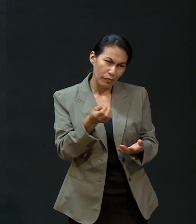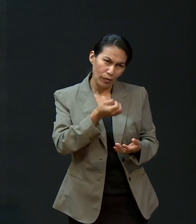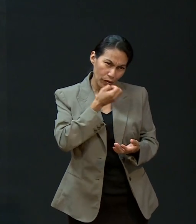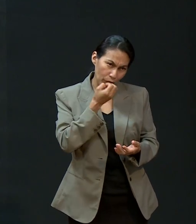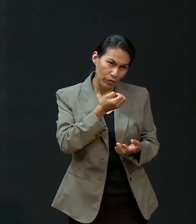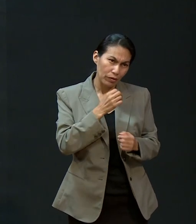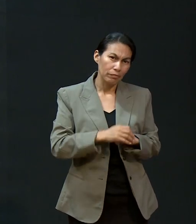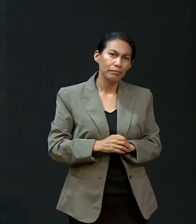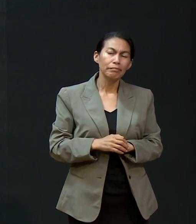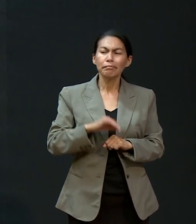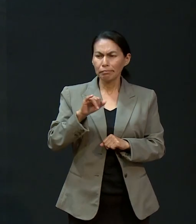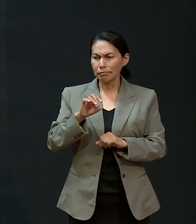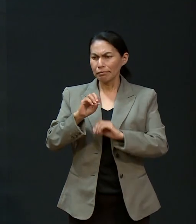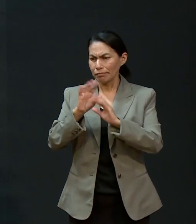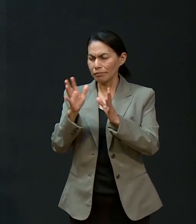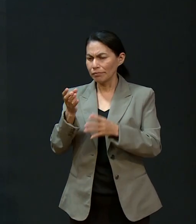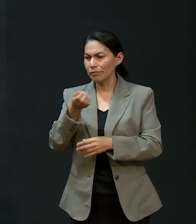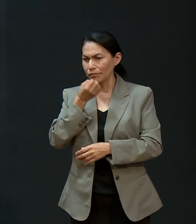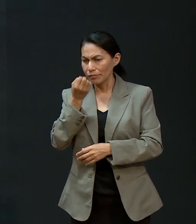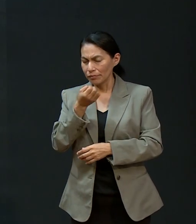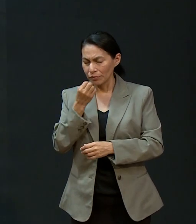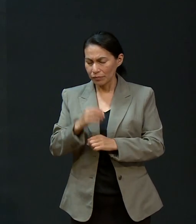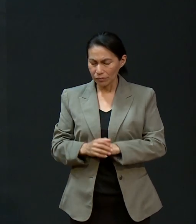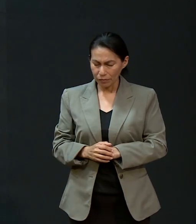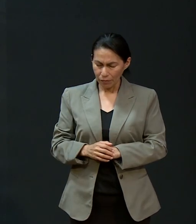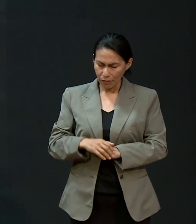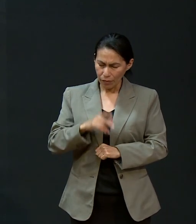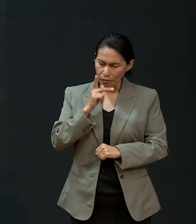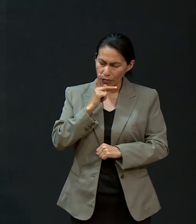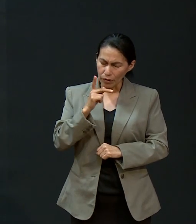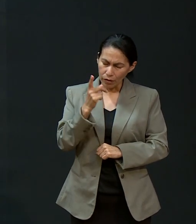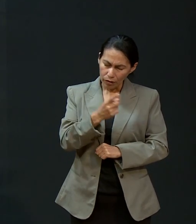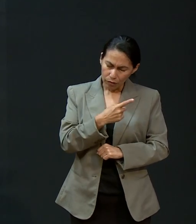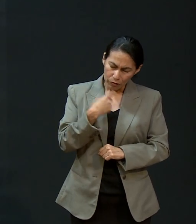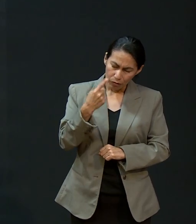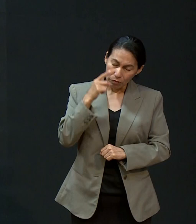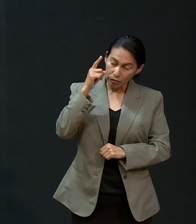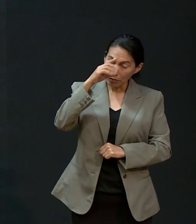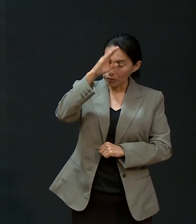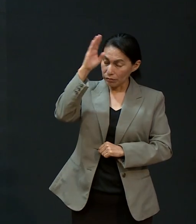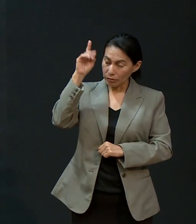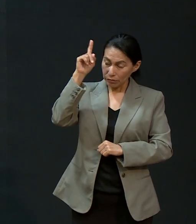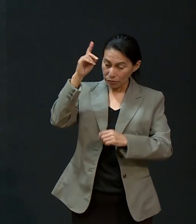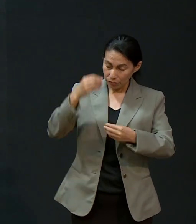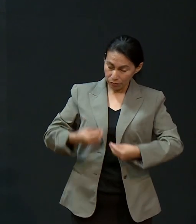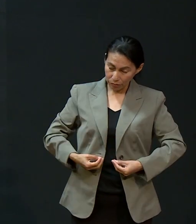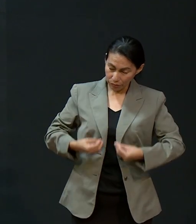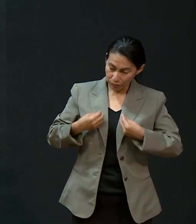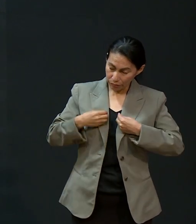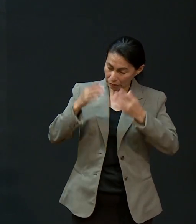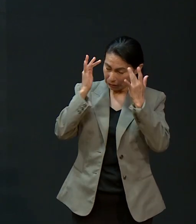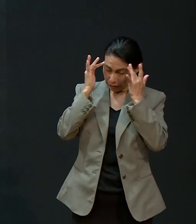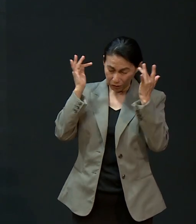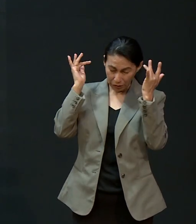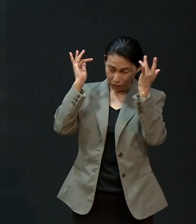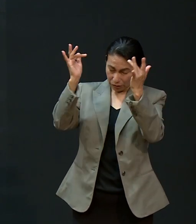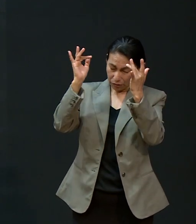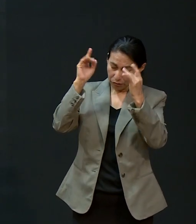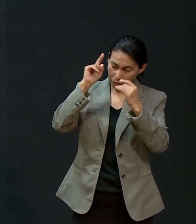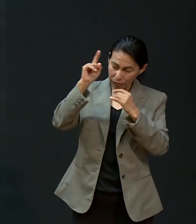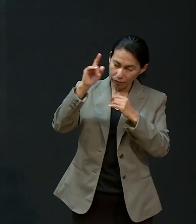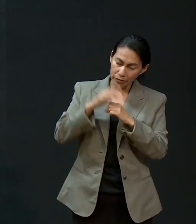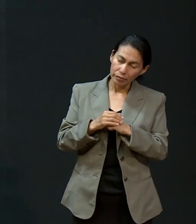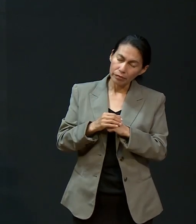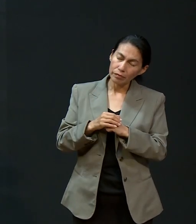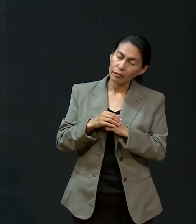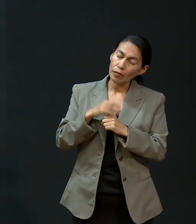una oración. Yo te voy a pedir, Soreli, que tengas la bondad de orar. Claro que sí. Vamos a orar. Padre Enro que estás en el cielo, santificado